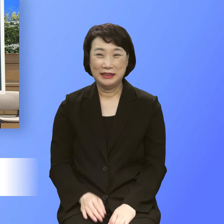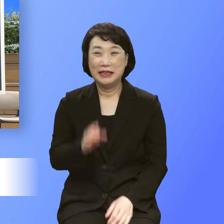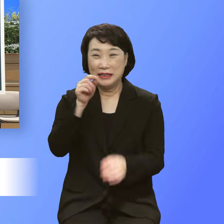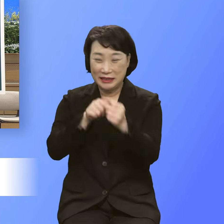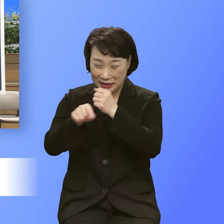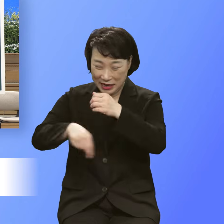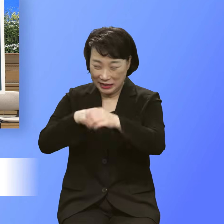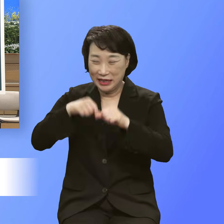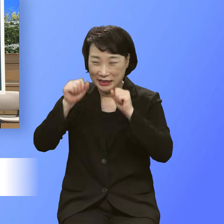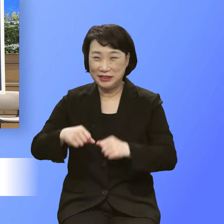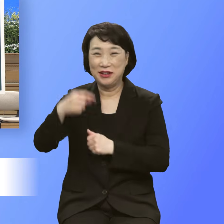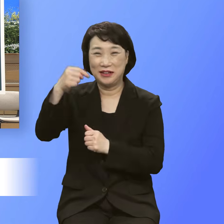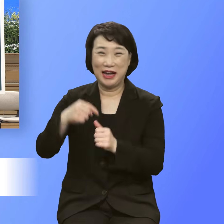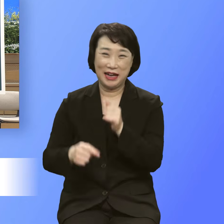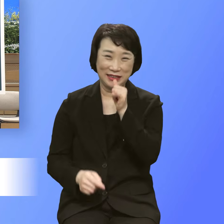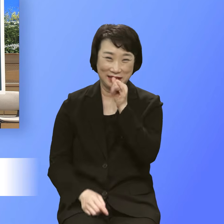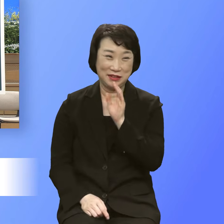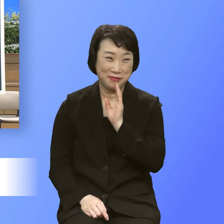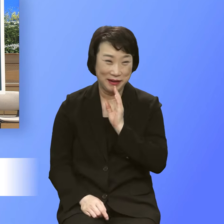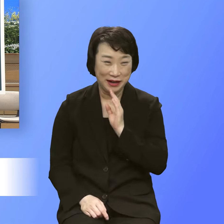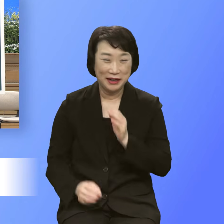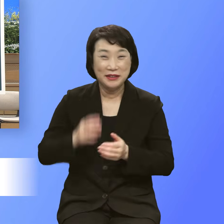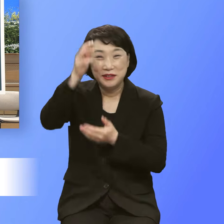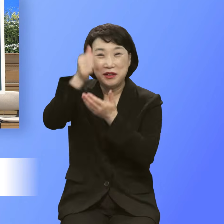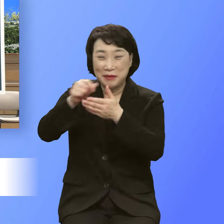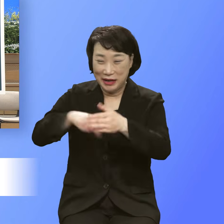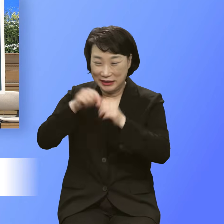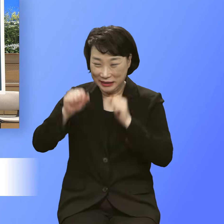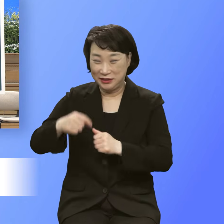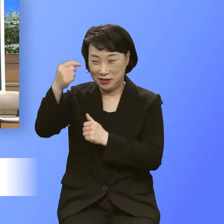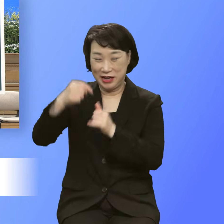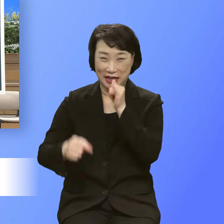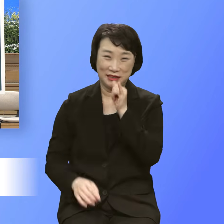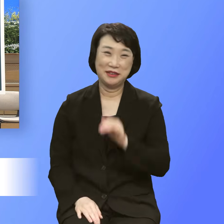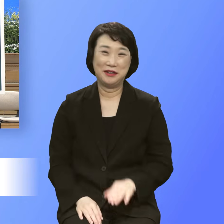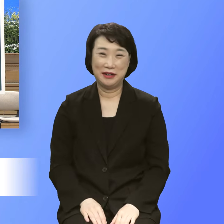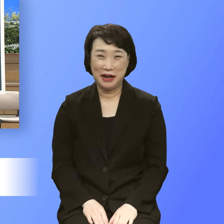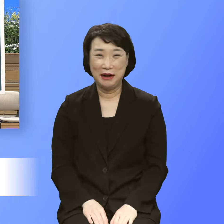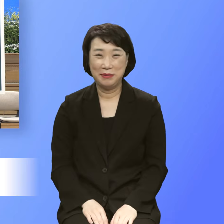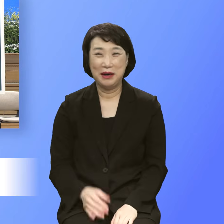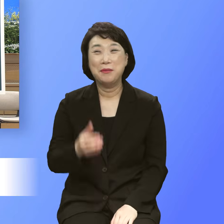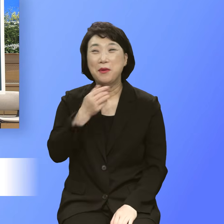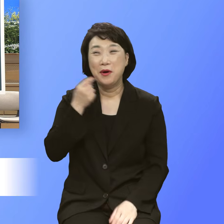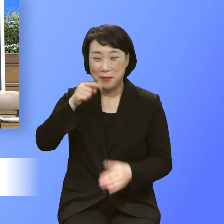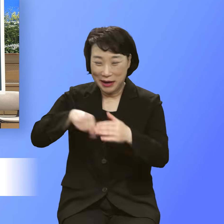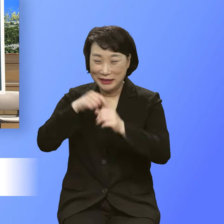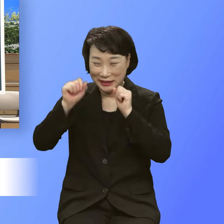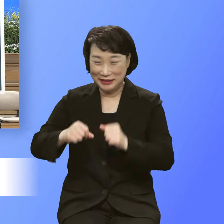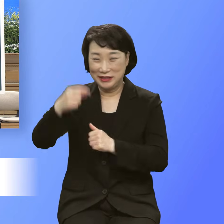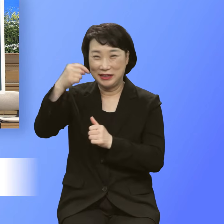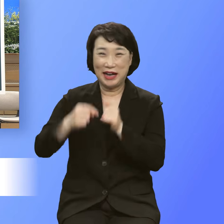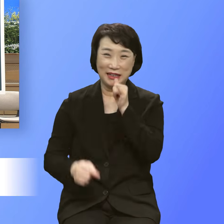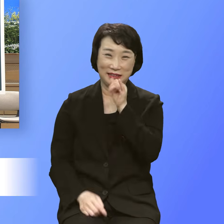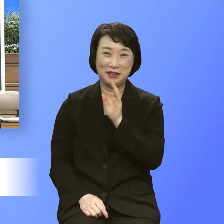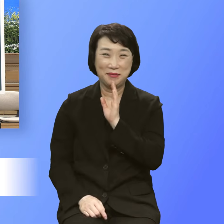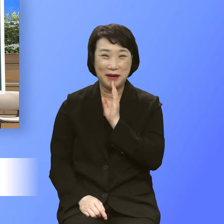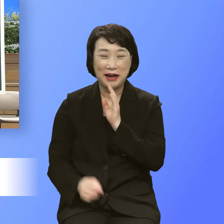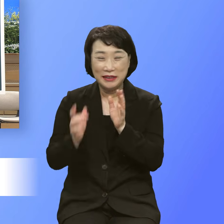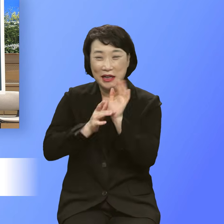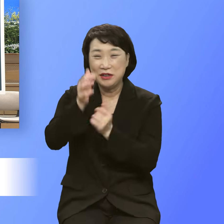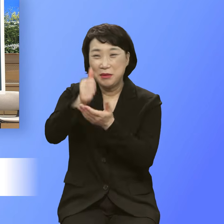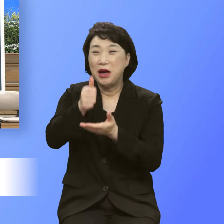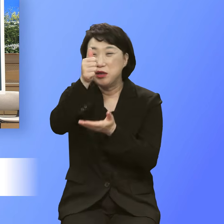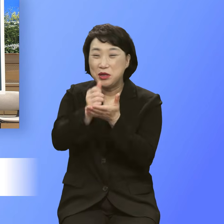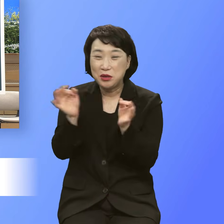진리 안에 있어라. 성령 안에 있어라. 복음 안에 있어라.